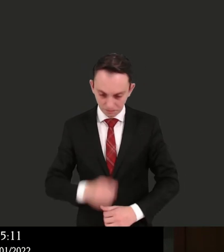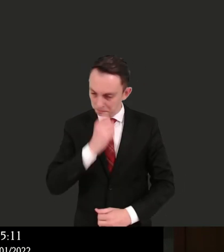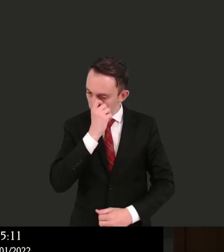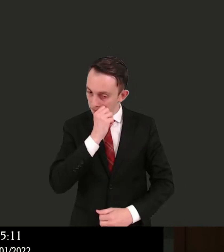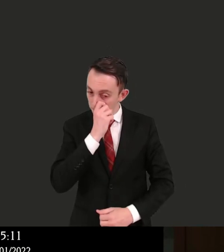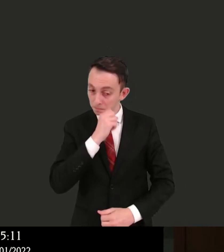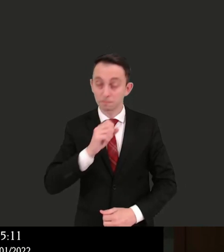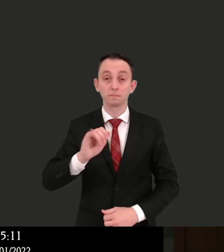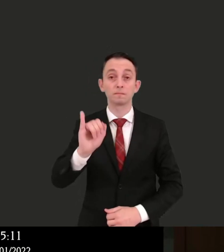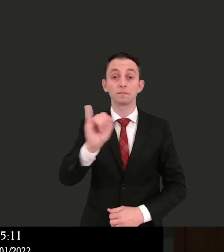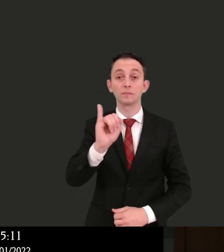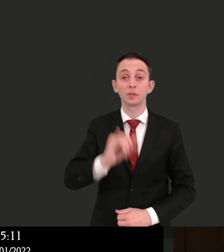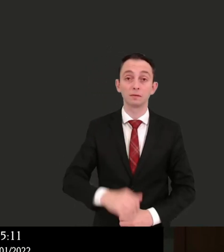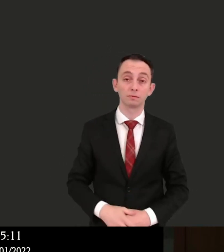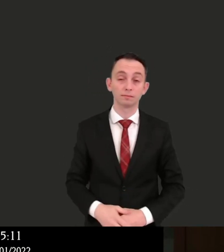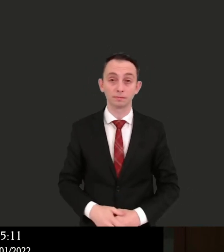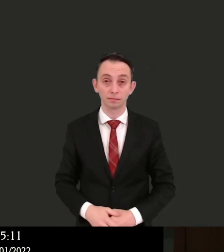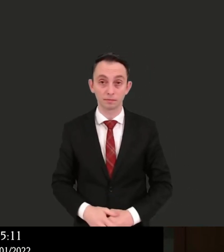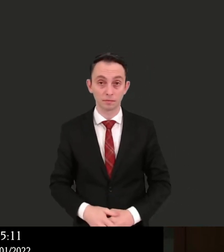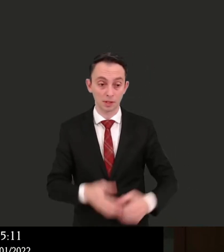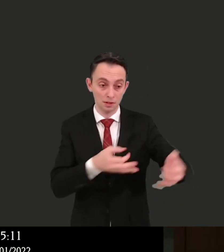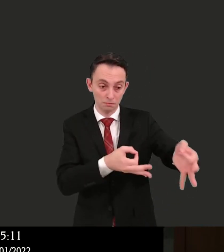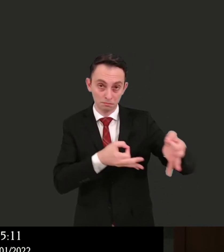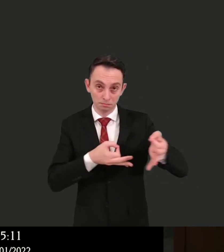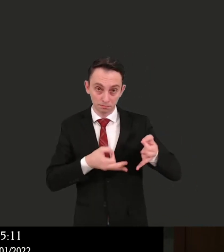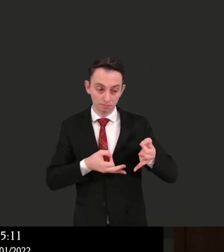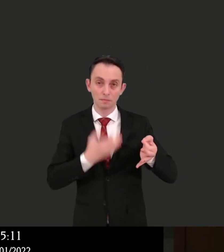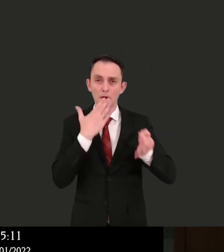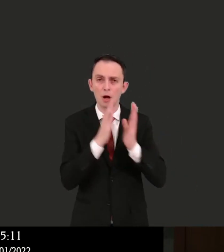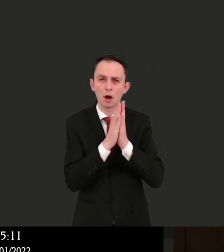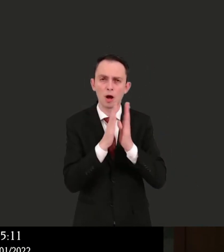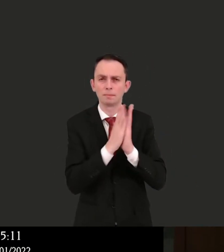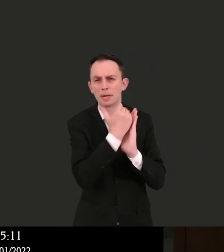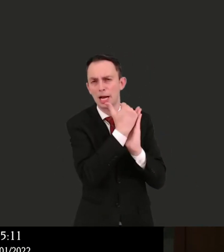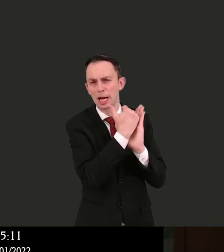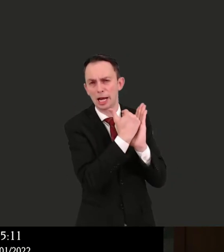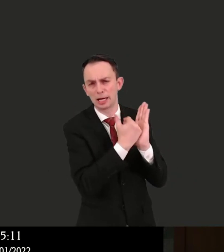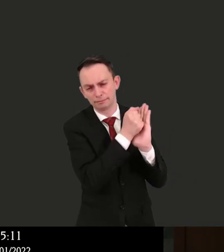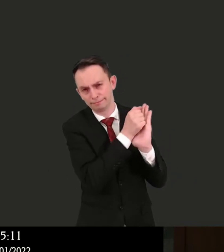Chegaram até nós aqui muitos pedidos, irmãos, de orações,